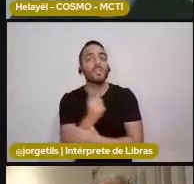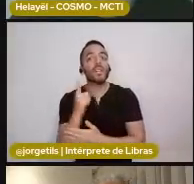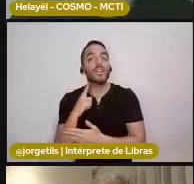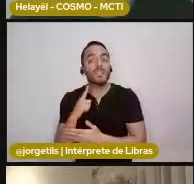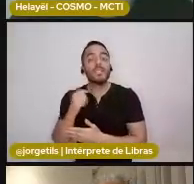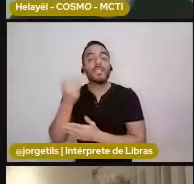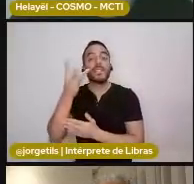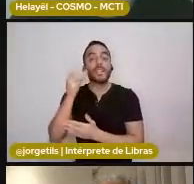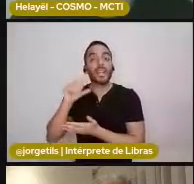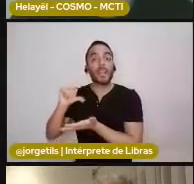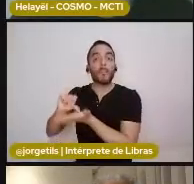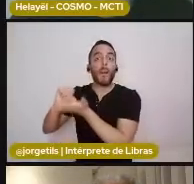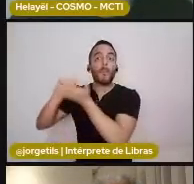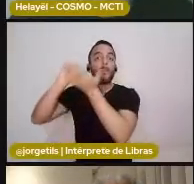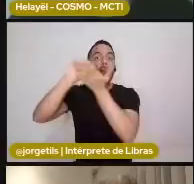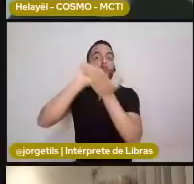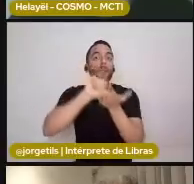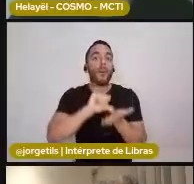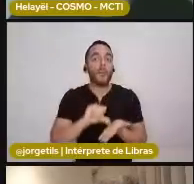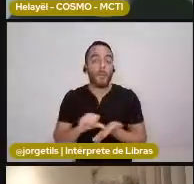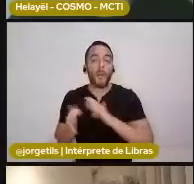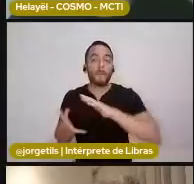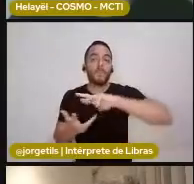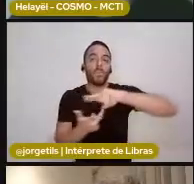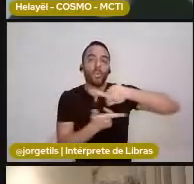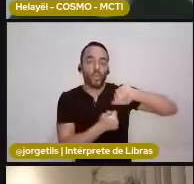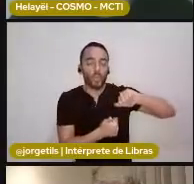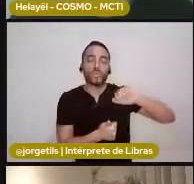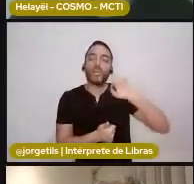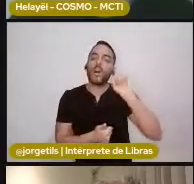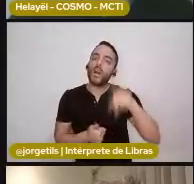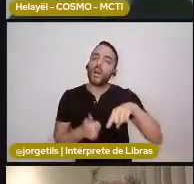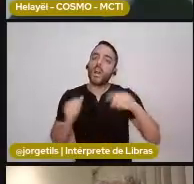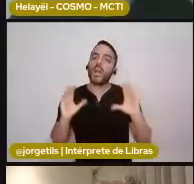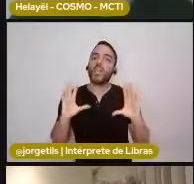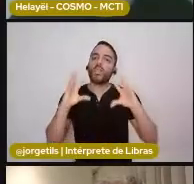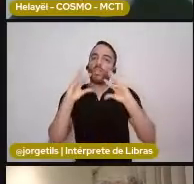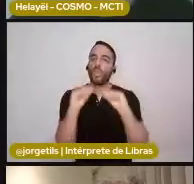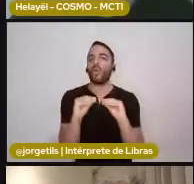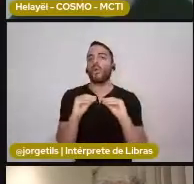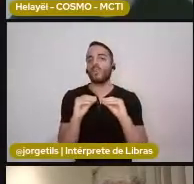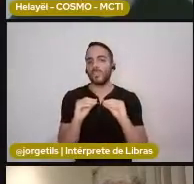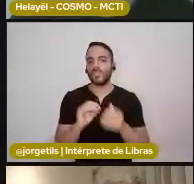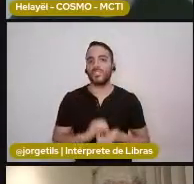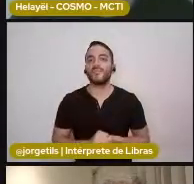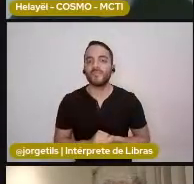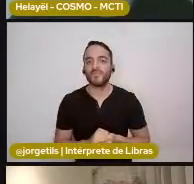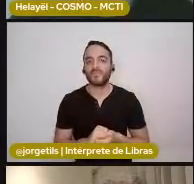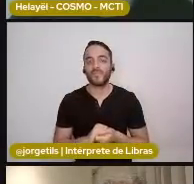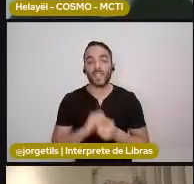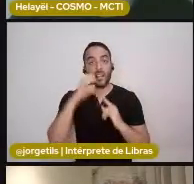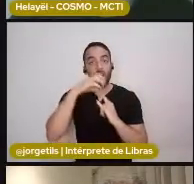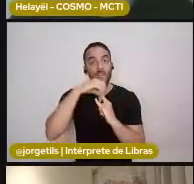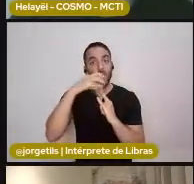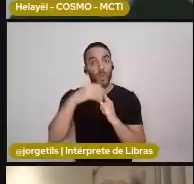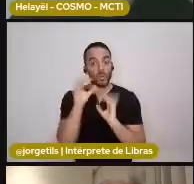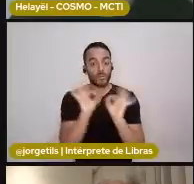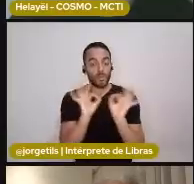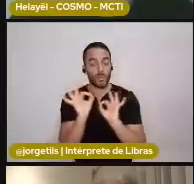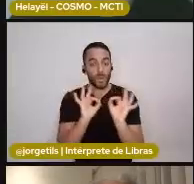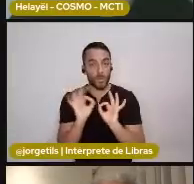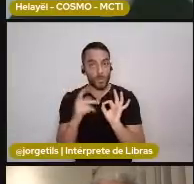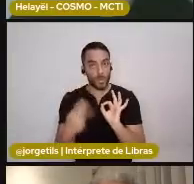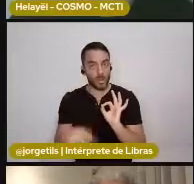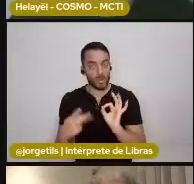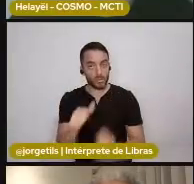pelo mundo afora, né? E eles são programas noturnos, daí o evening, né? A Fiocruz organiza esse Laser Rio no Rio de Janeiro